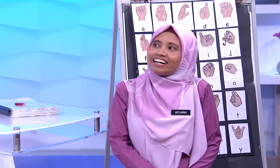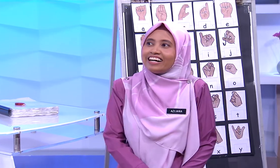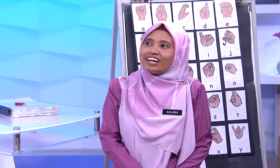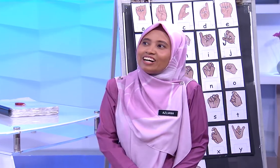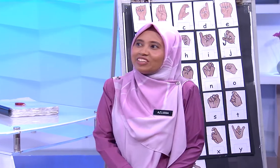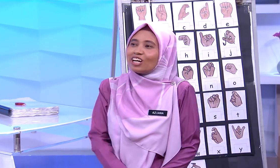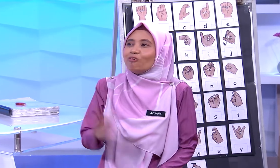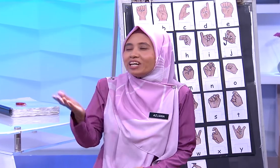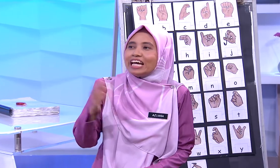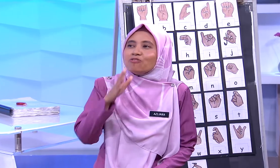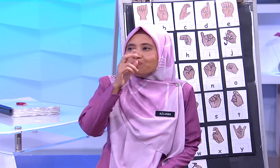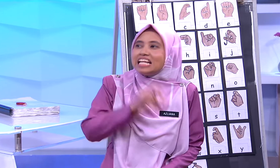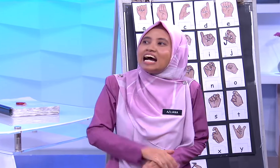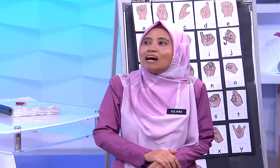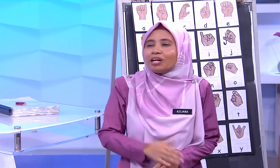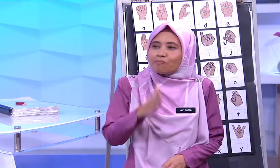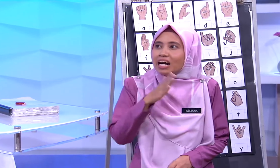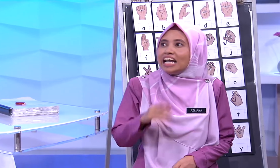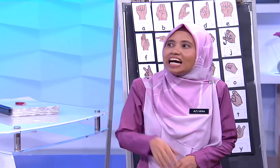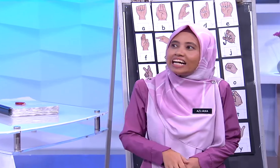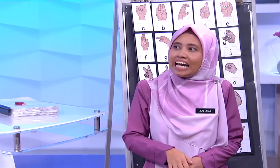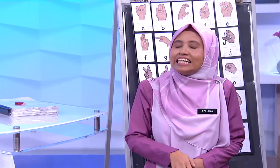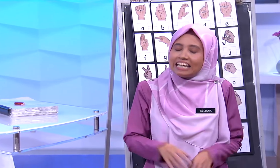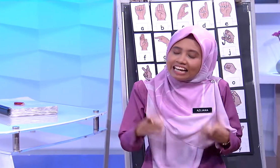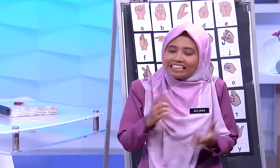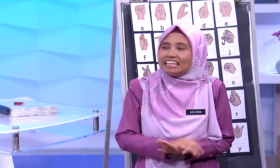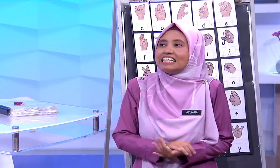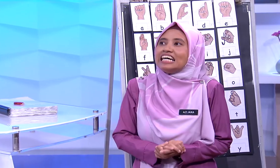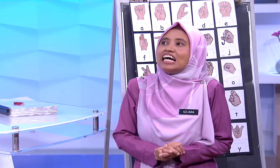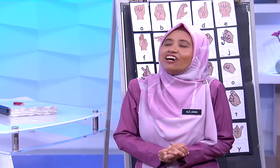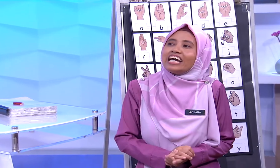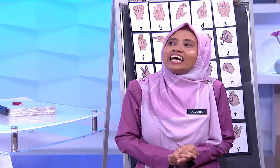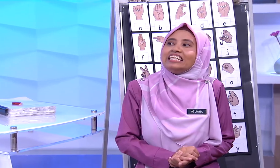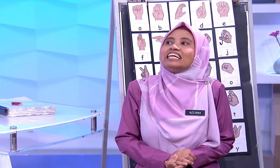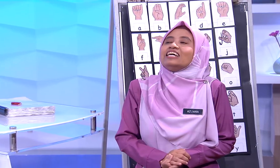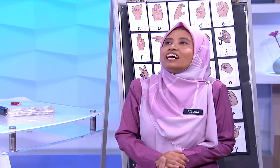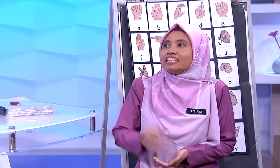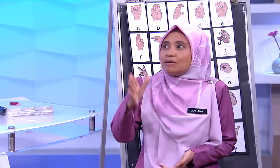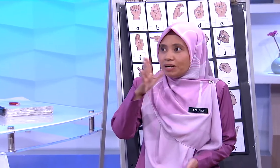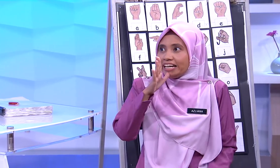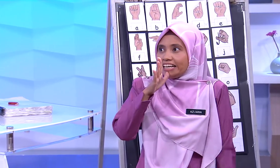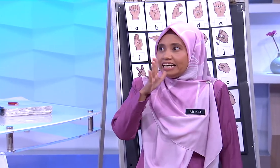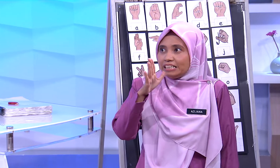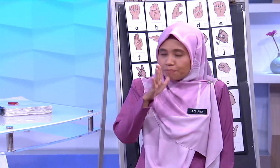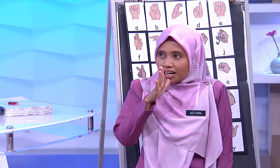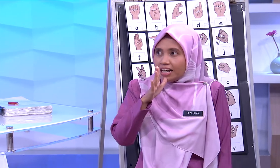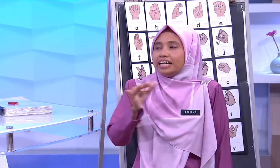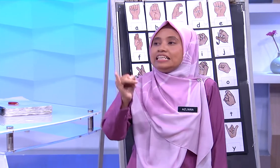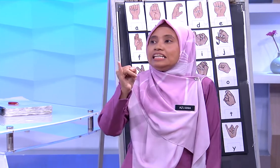bullying umillah bagi malah enak oke Ini tadi main jemaah ini